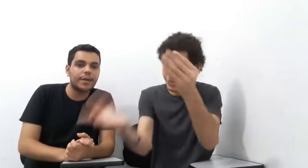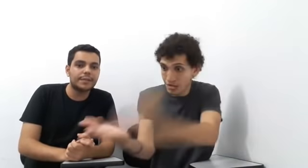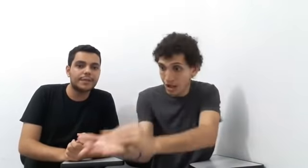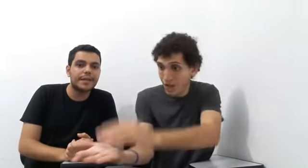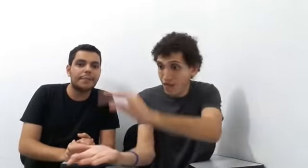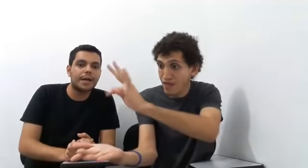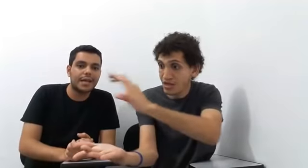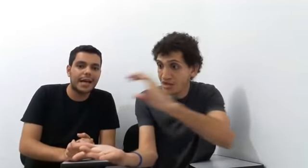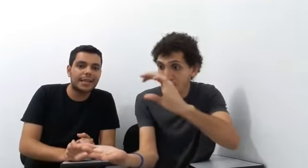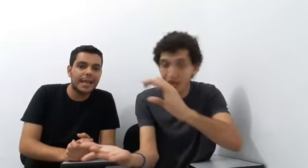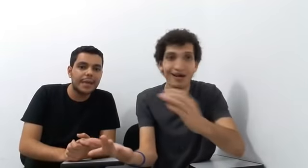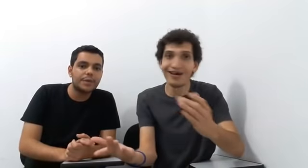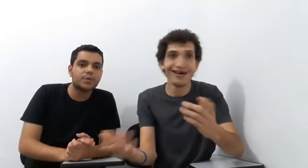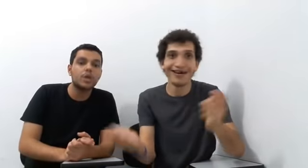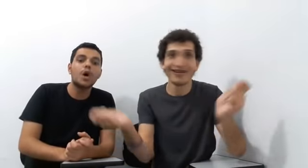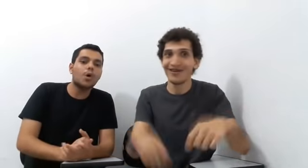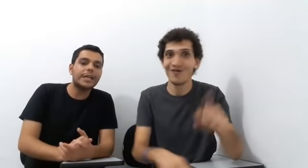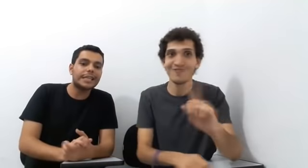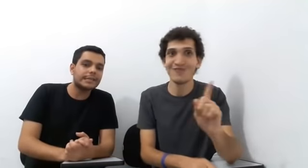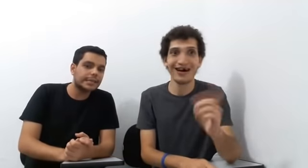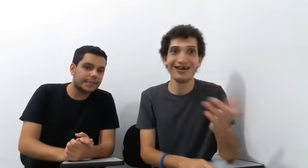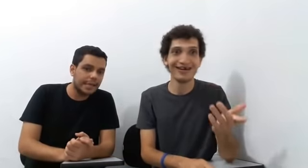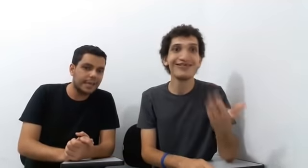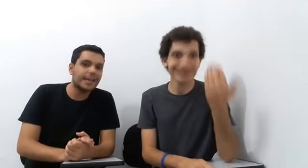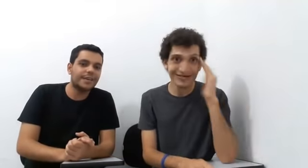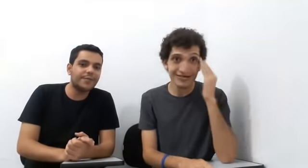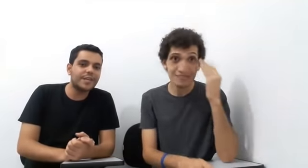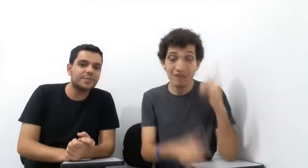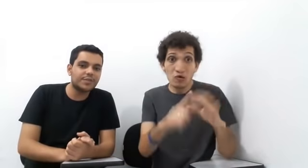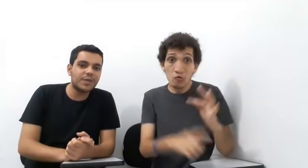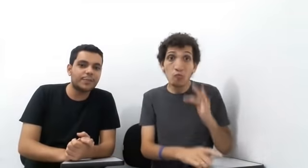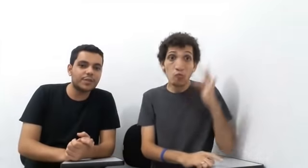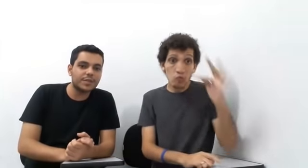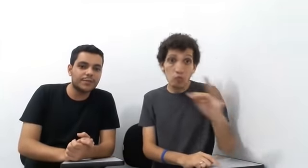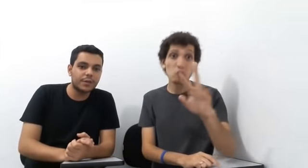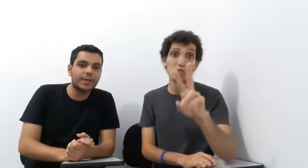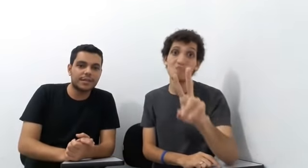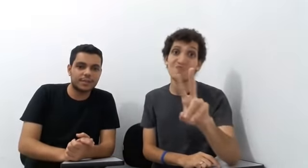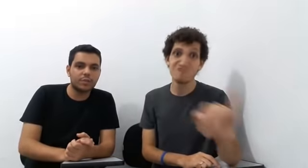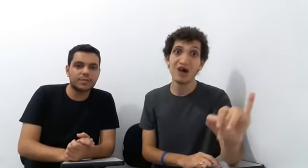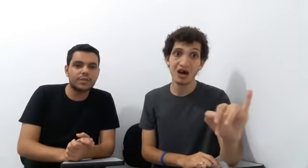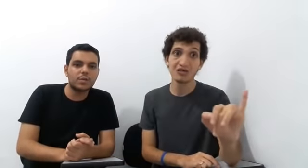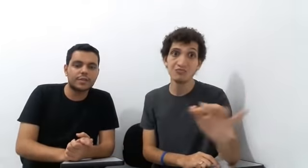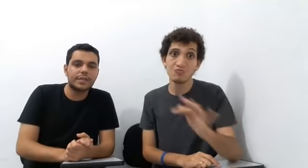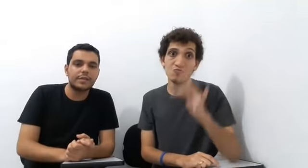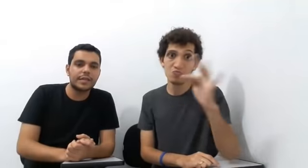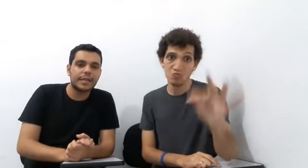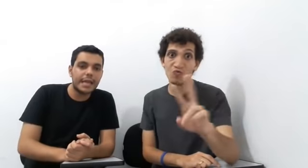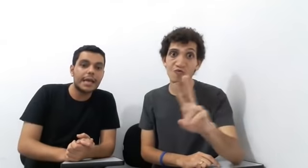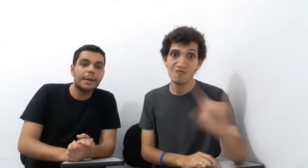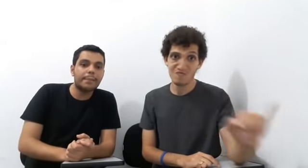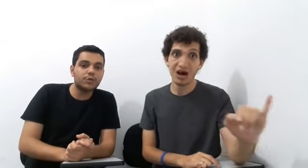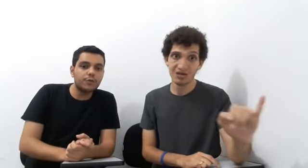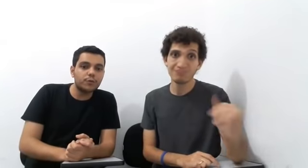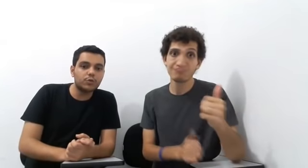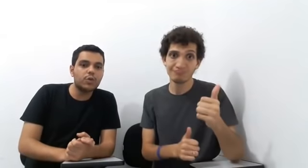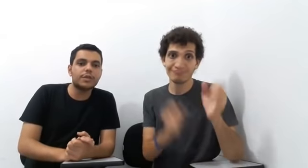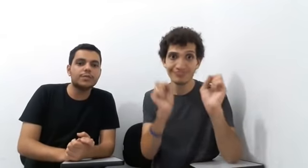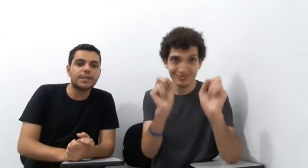exemplo, em trabalhos acadêmicos ou em TCC. Infelizmente não é possível. Vocês estão conseguindo entender? Mas no futuro eu tenho certeza